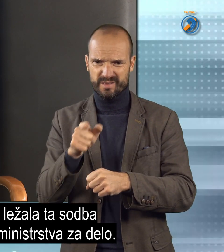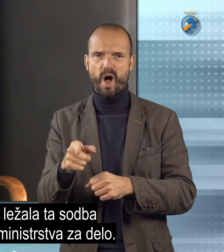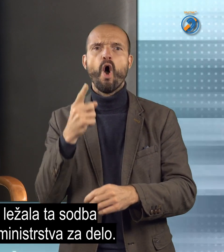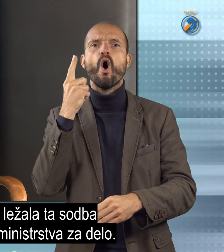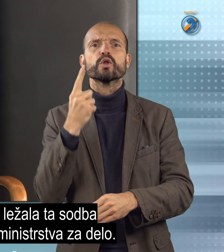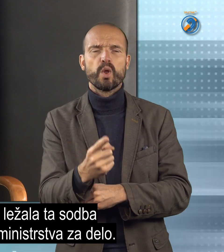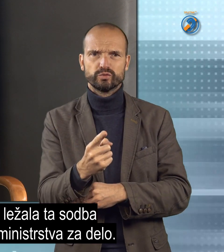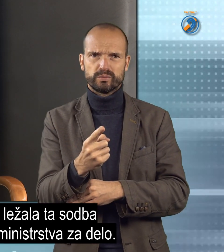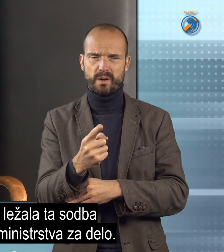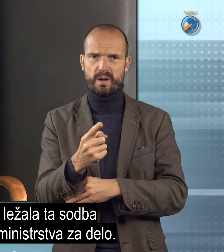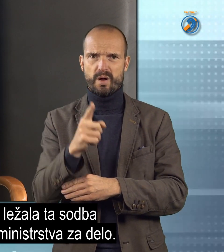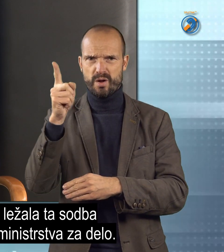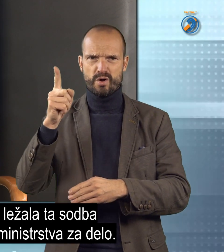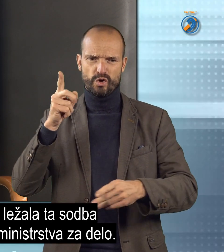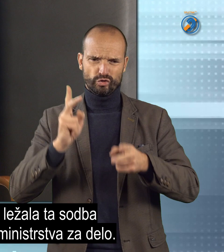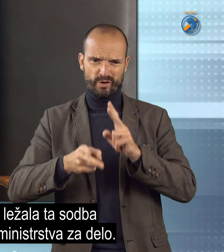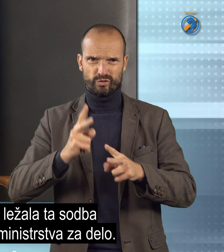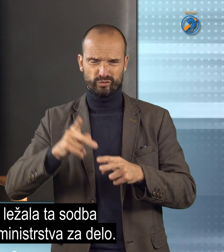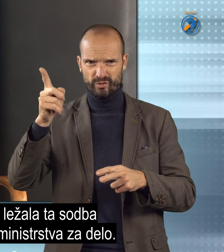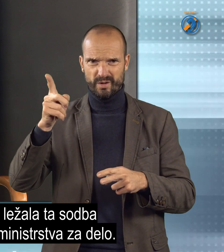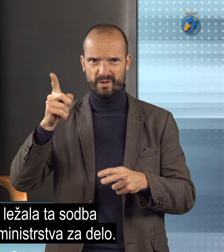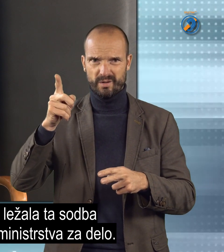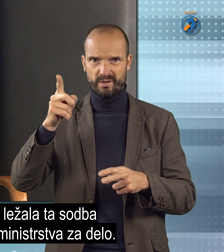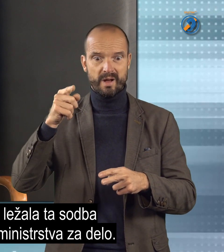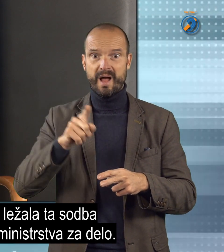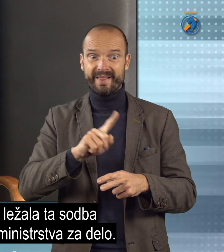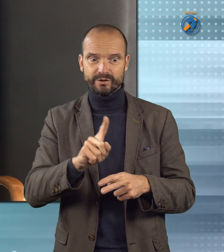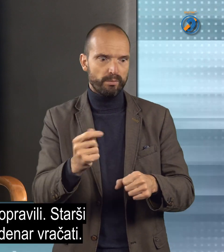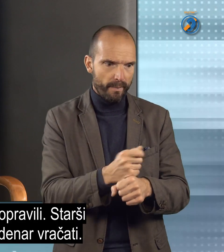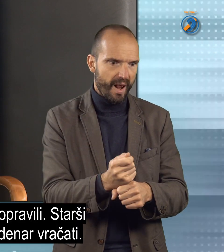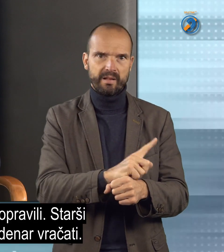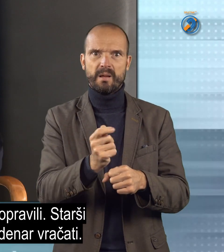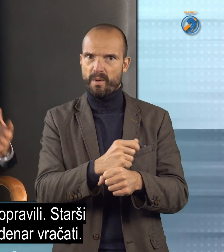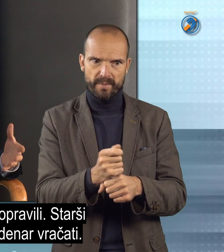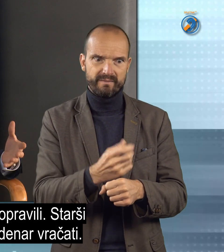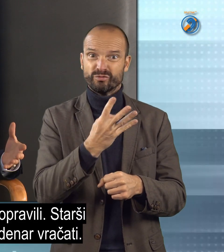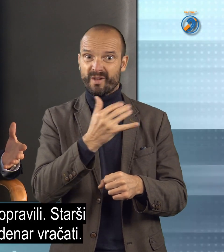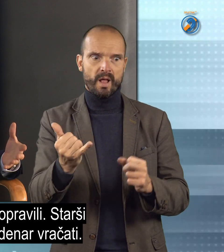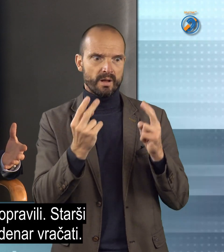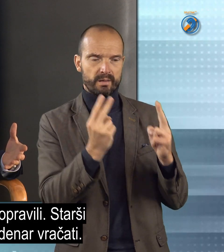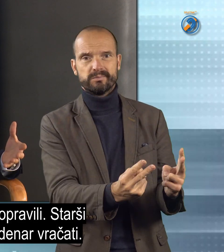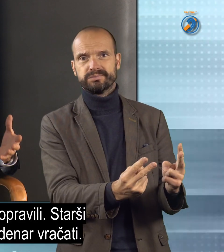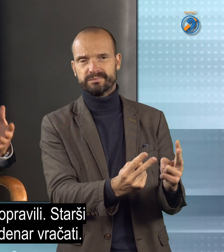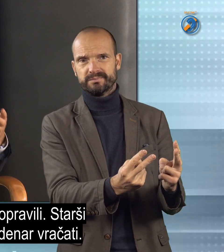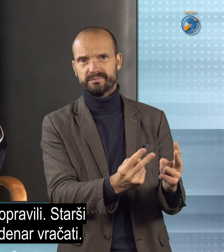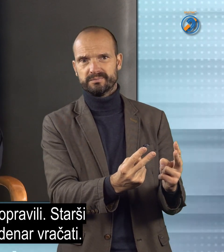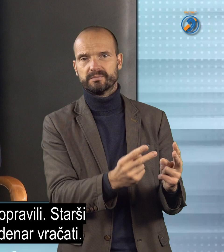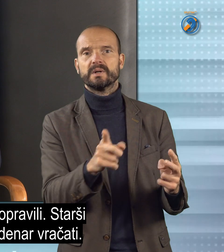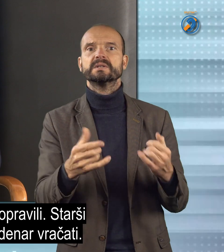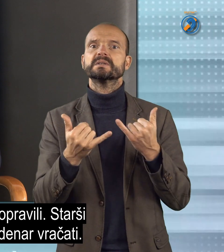delo ta odločba, sodba sodišča, pa tega niso popravili.